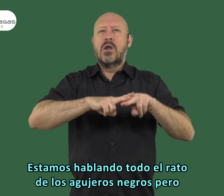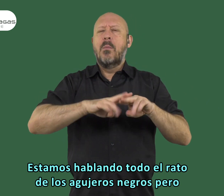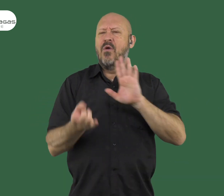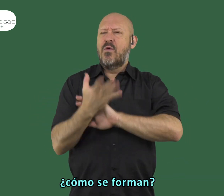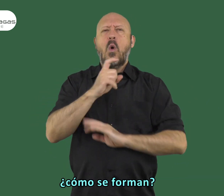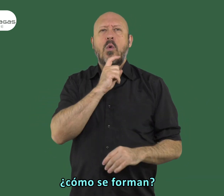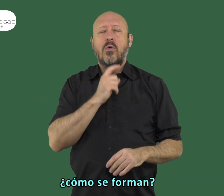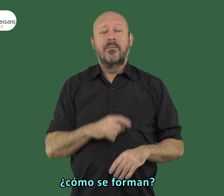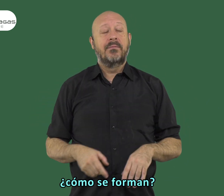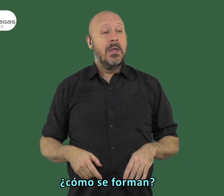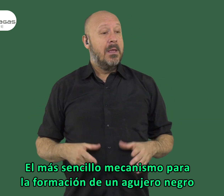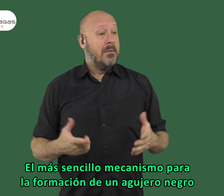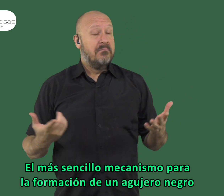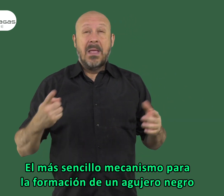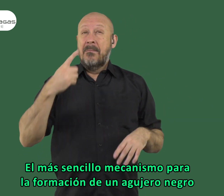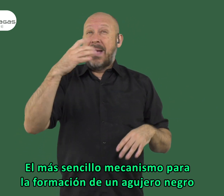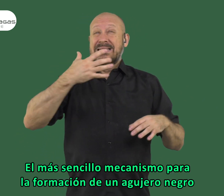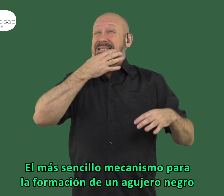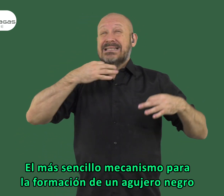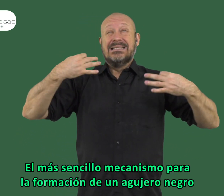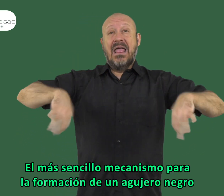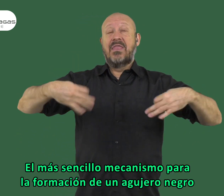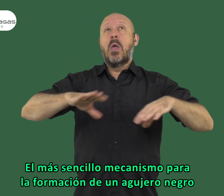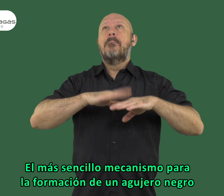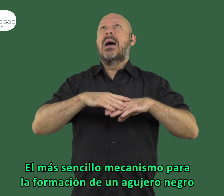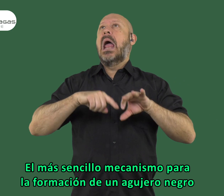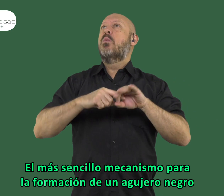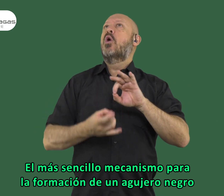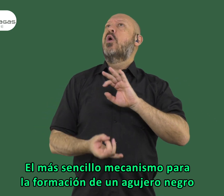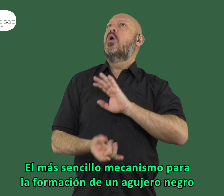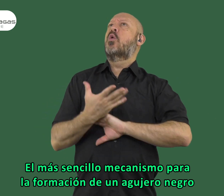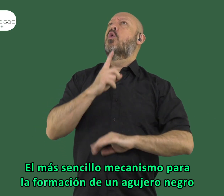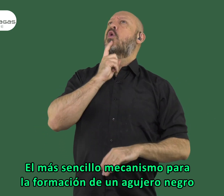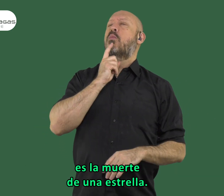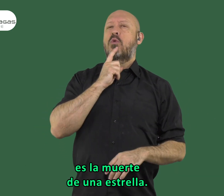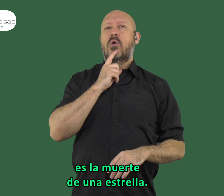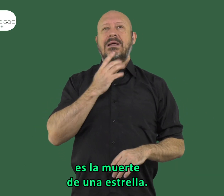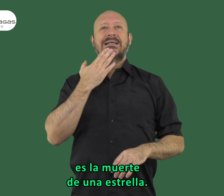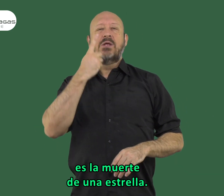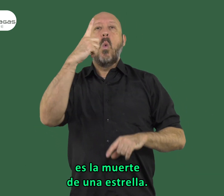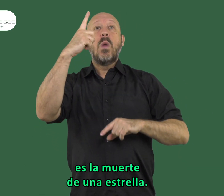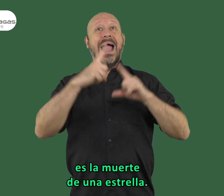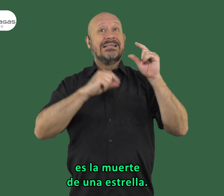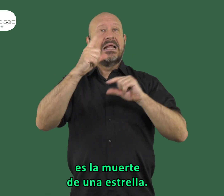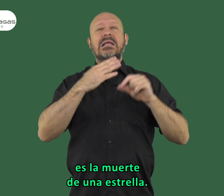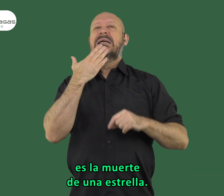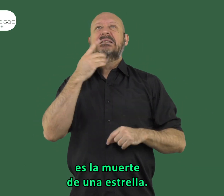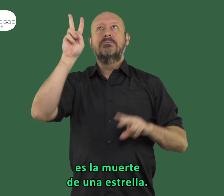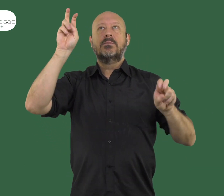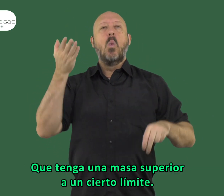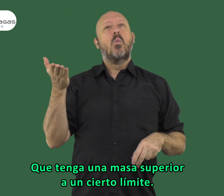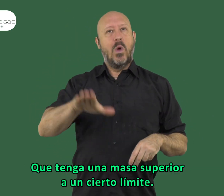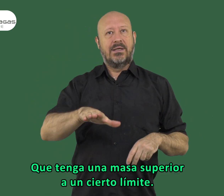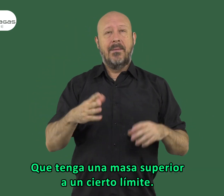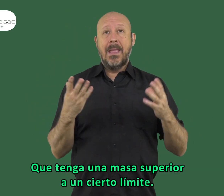negros, pero ¿cómo se forman? El más sencillo mecanismo para la formación de un agujero negro es la muerte de una estrella,